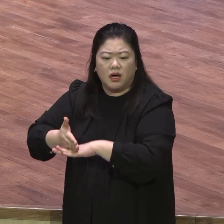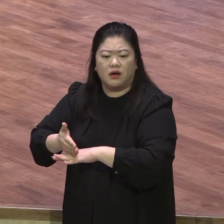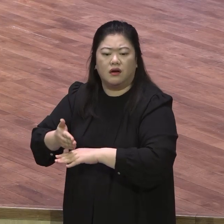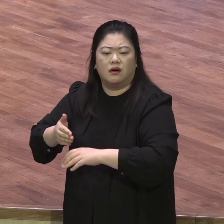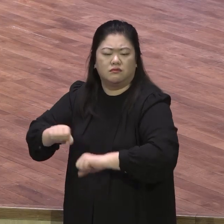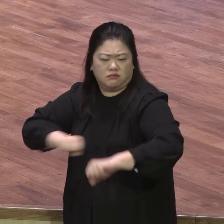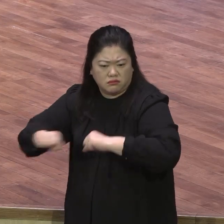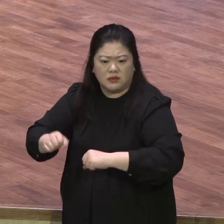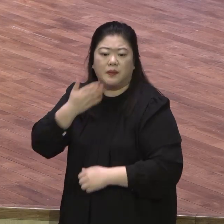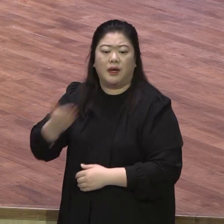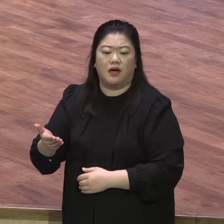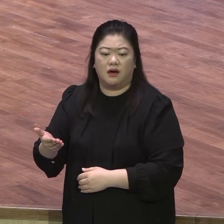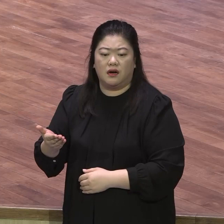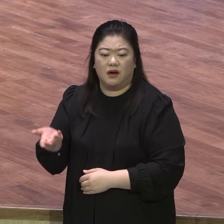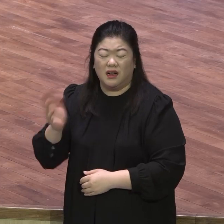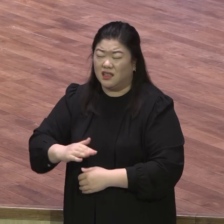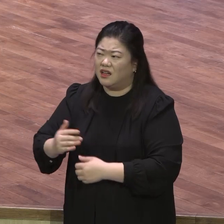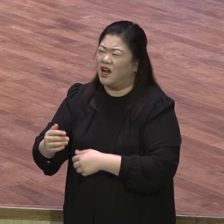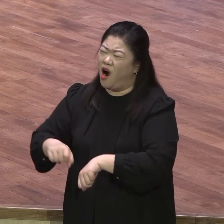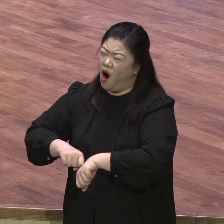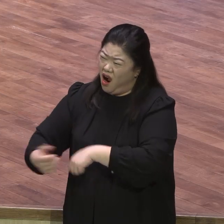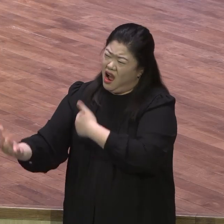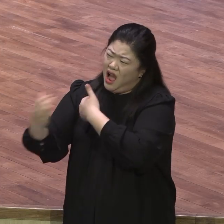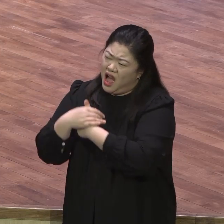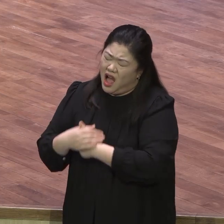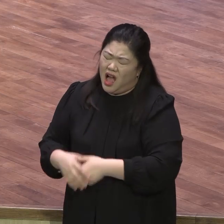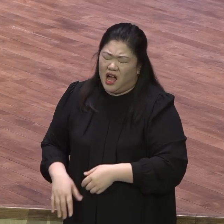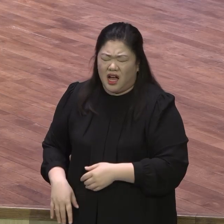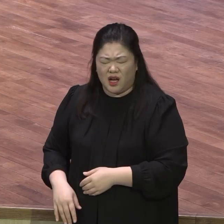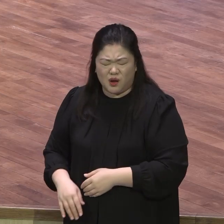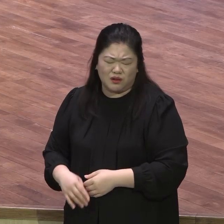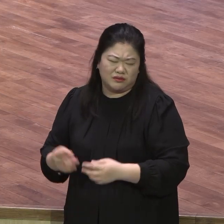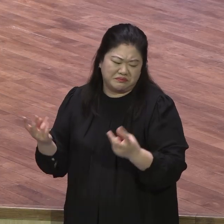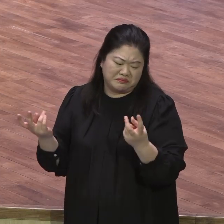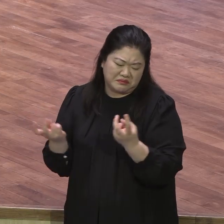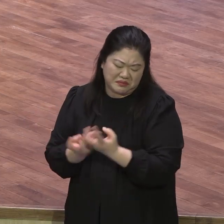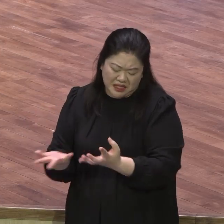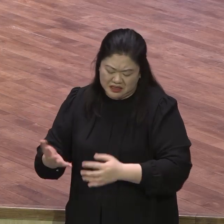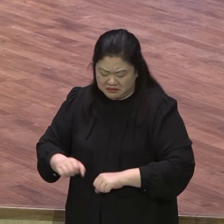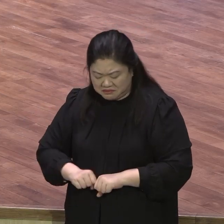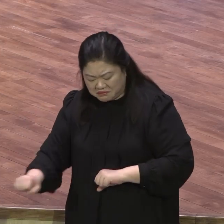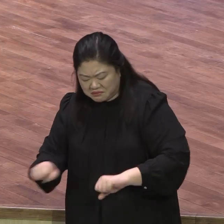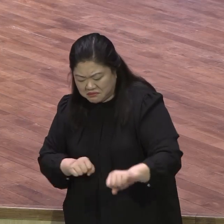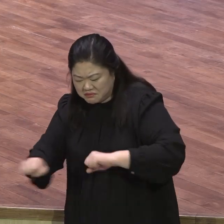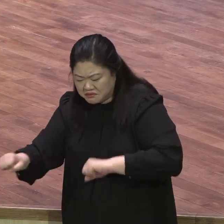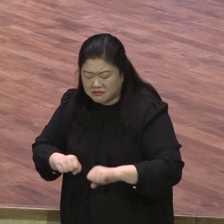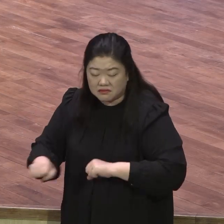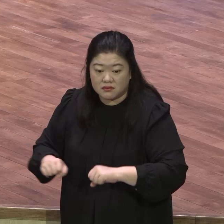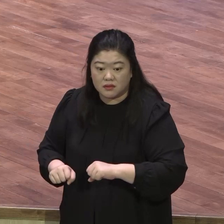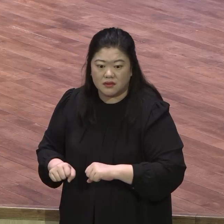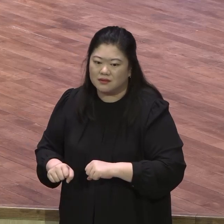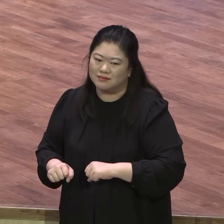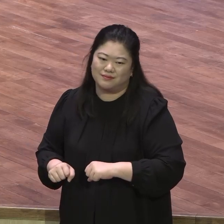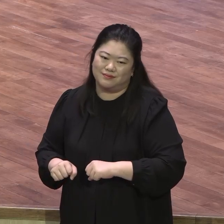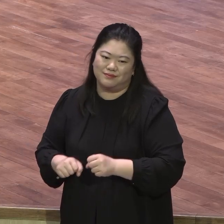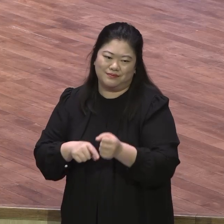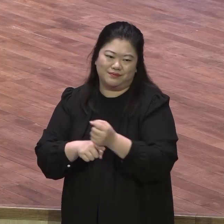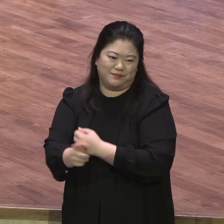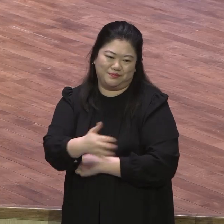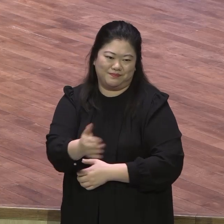하나님 앞에 교회를 위해서 내가 성임을 받는다 직분을 내가 받았다 구원받은 것도